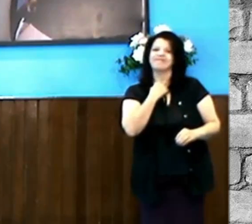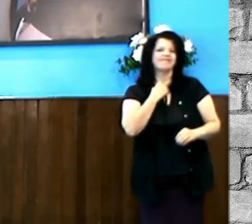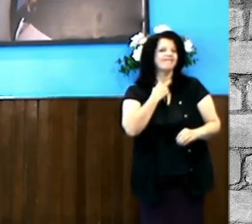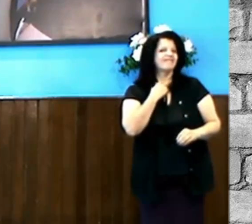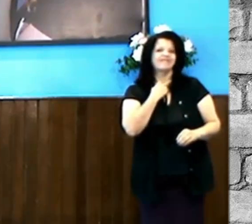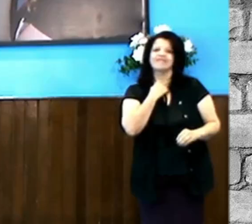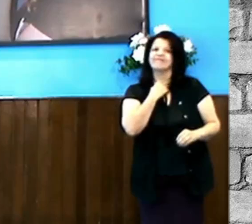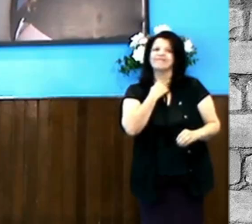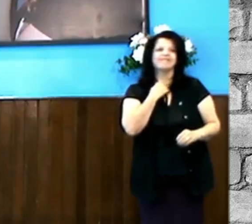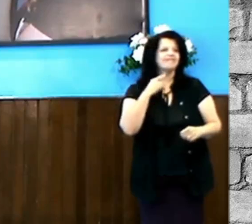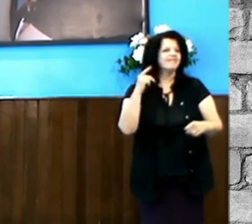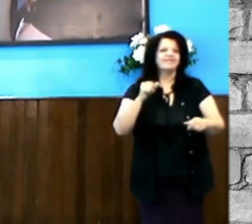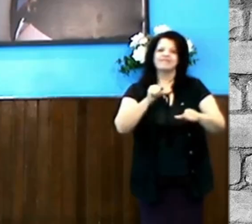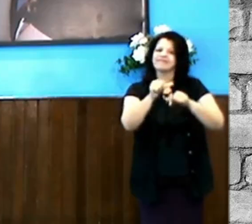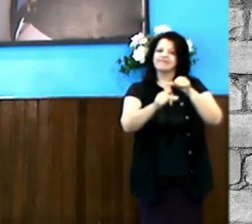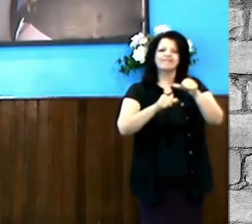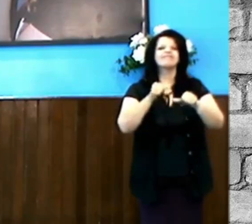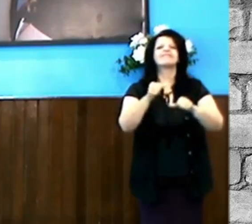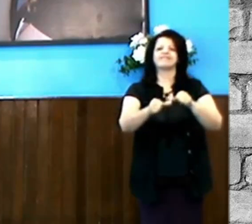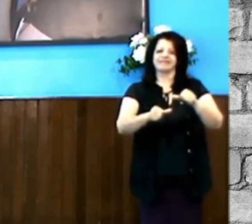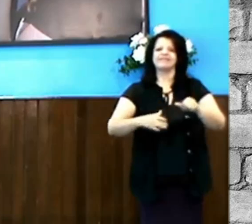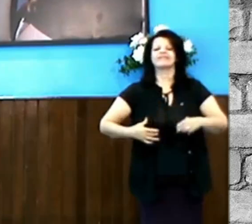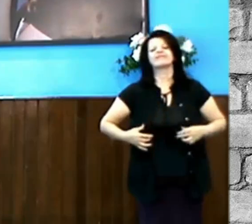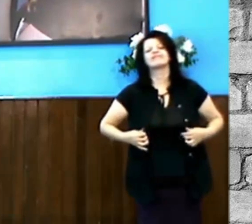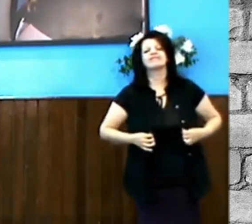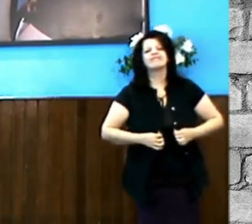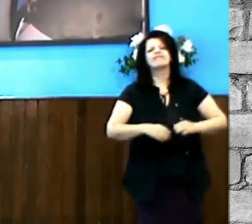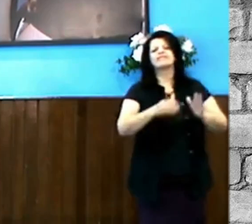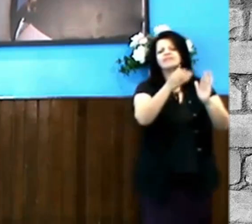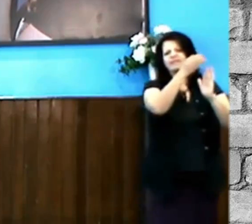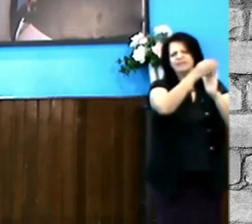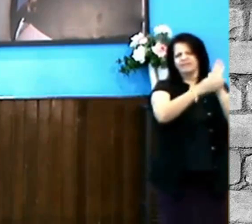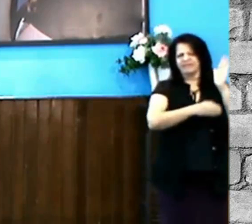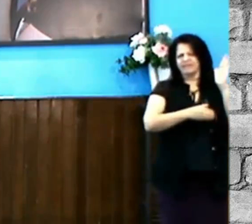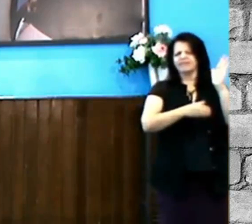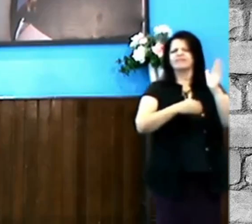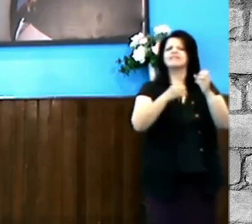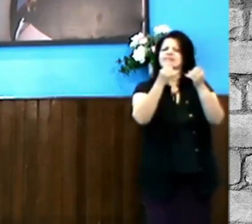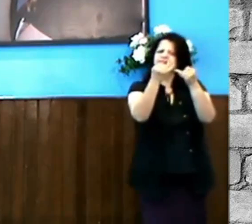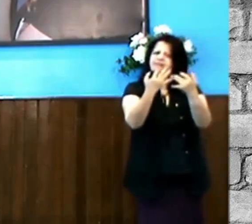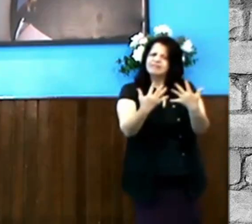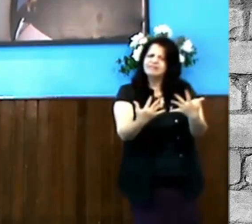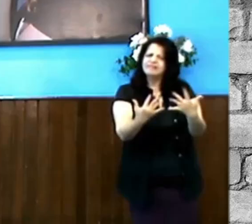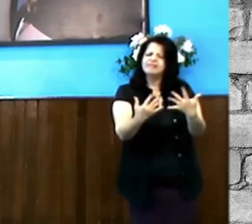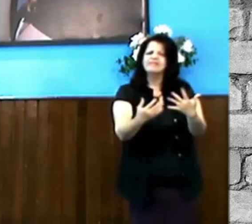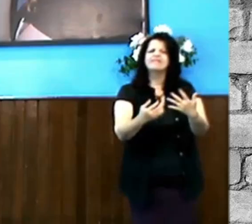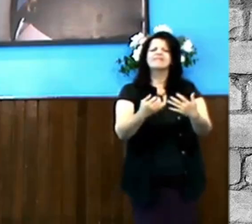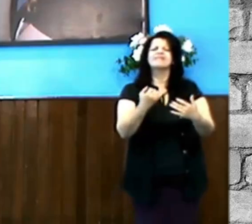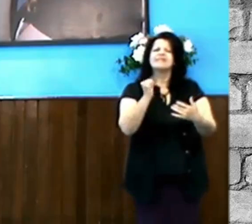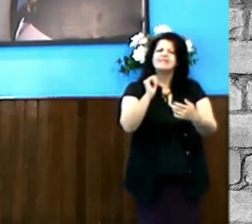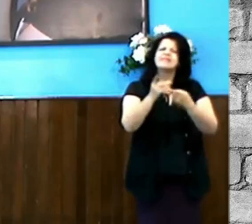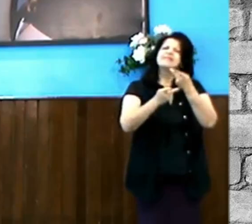nosso texto, ele fala disso. O versículo 9 fala de confessar os pecados. Porque